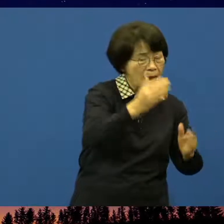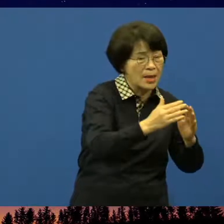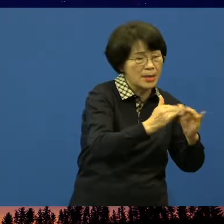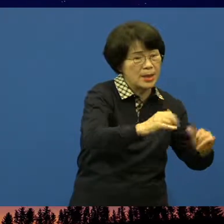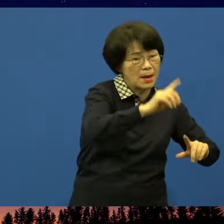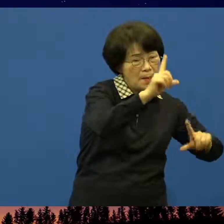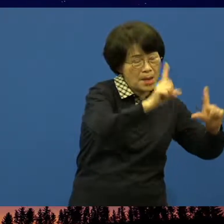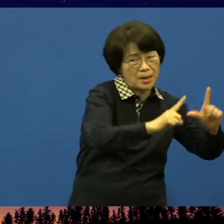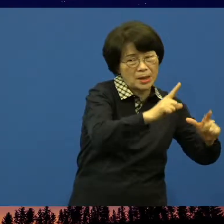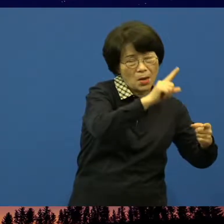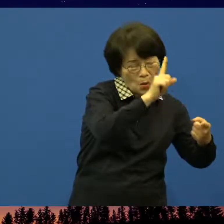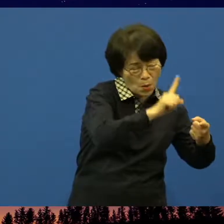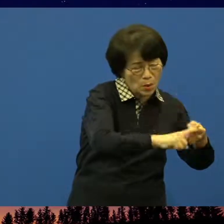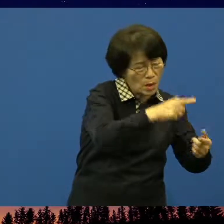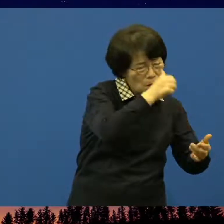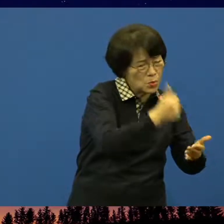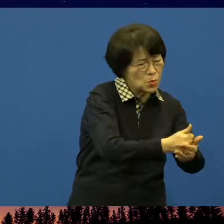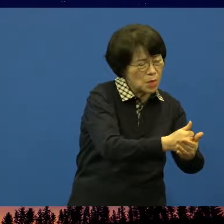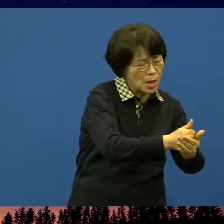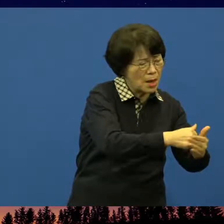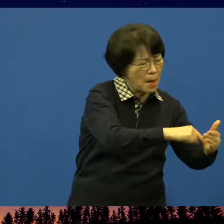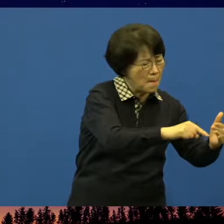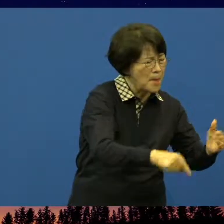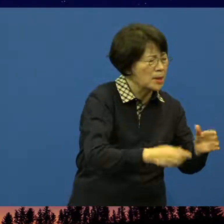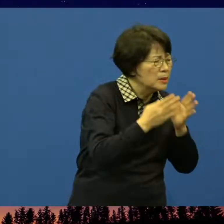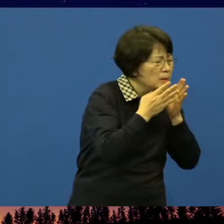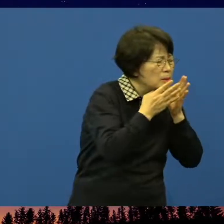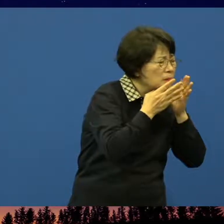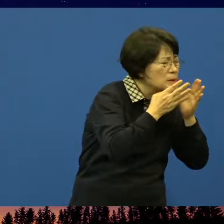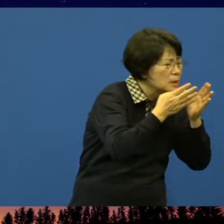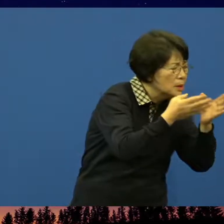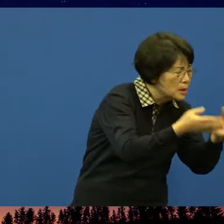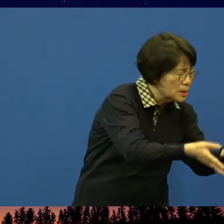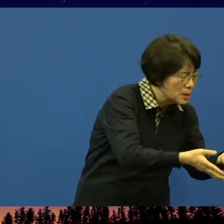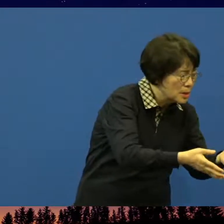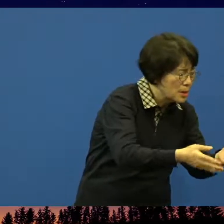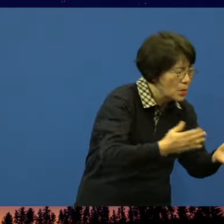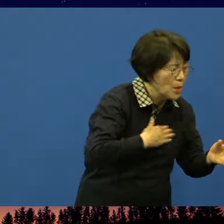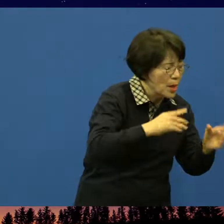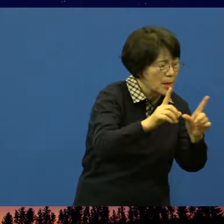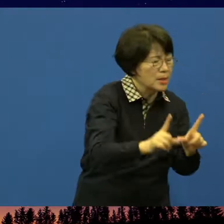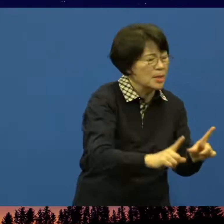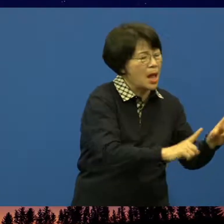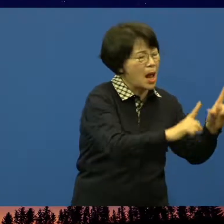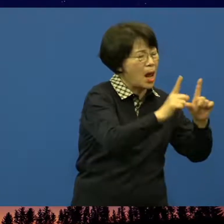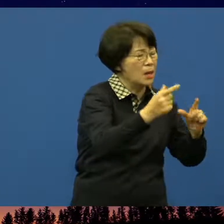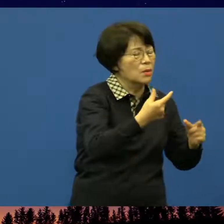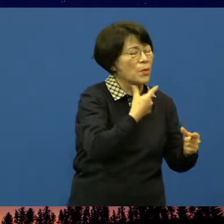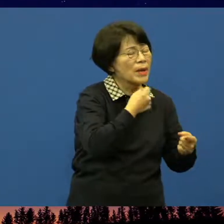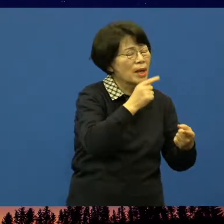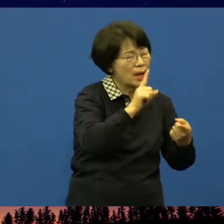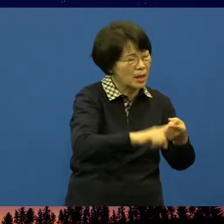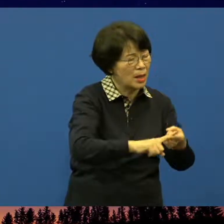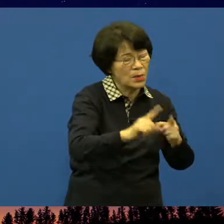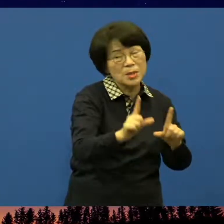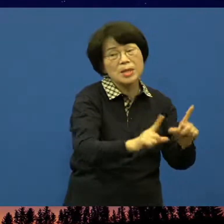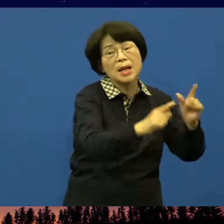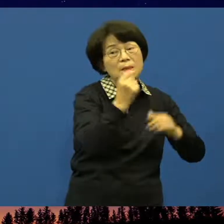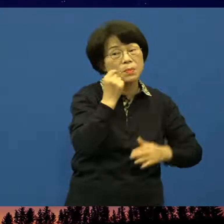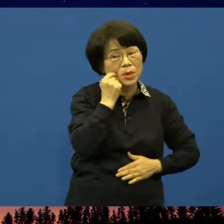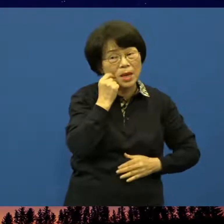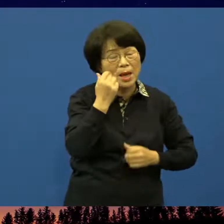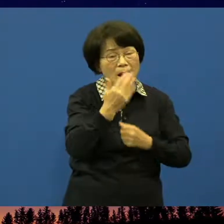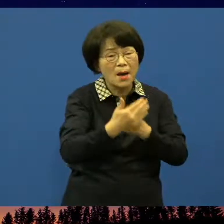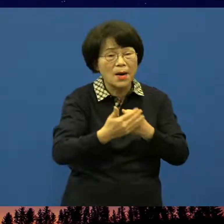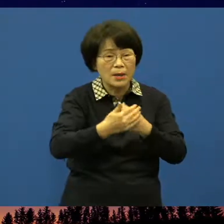형태에서 벗어나지 못해 죄의 세력이 기승을 부리고 우리가 살고 싶은 삶을 살지 못하는 것입니다. 그러나 은혜 아래